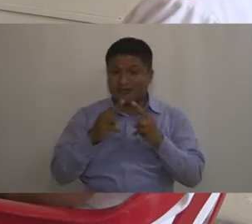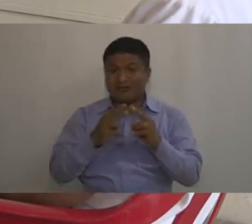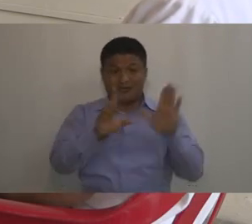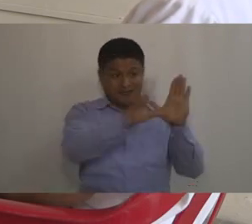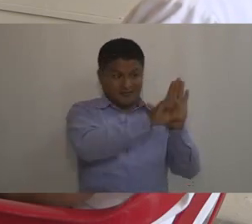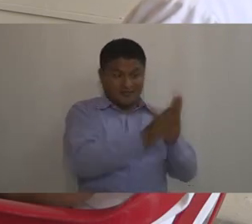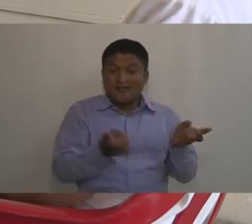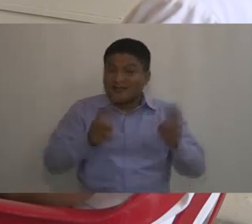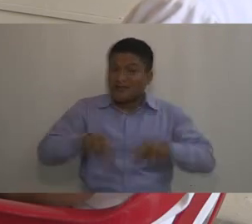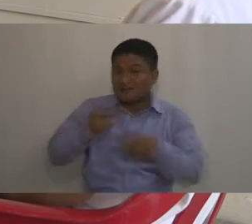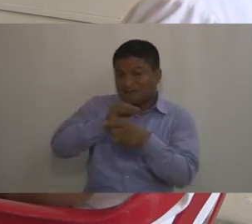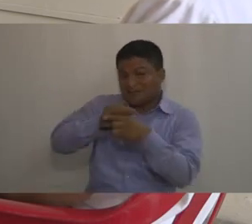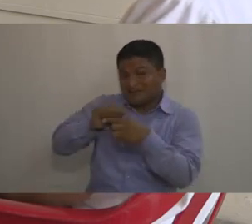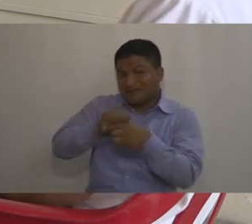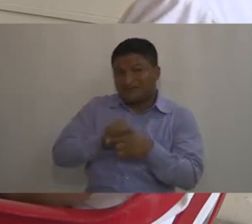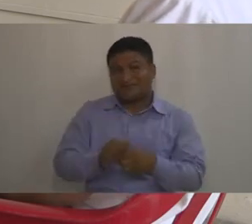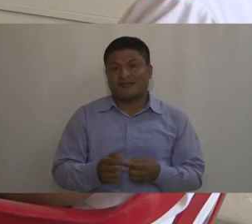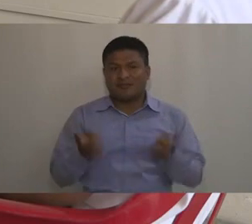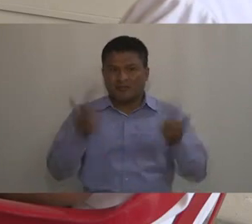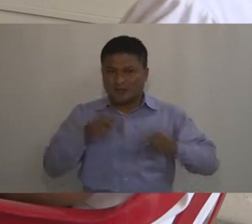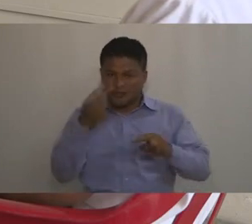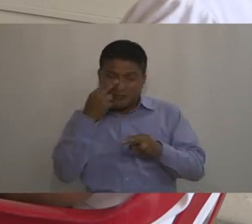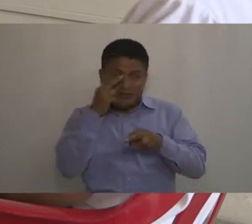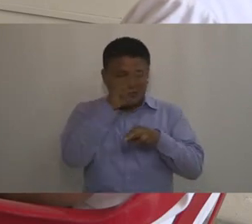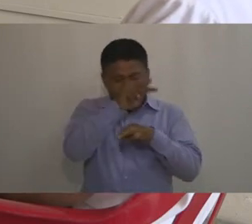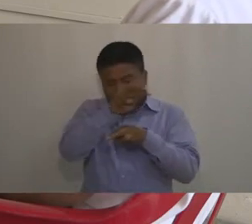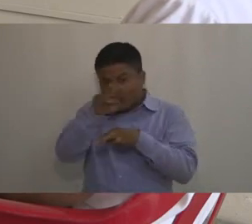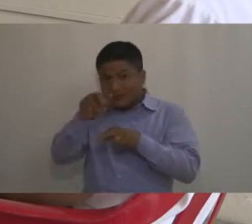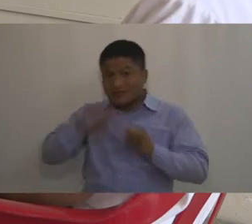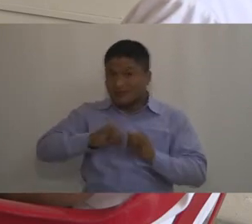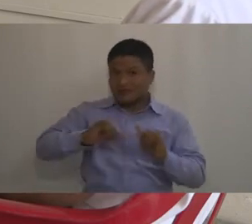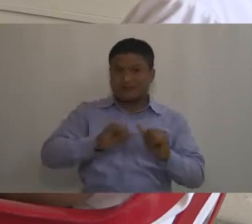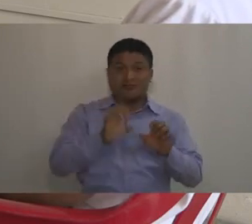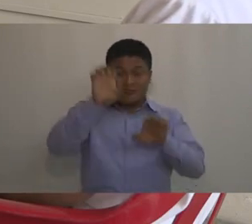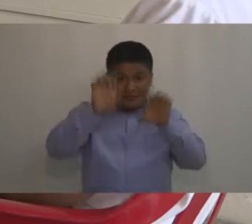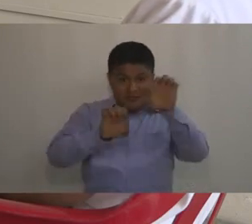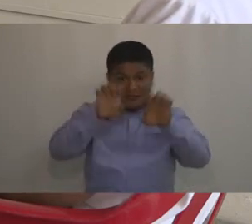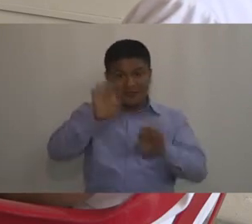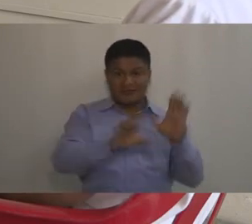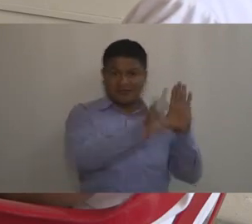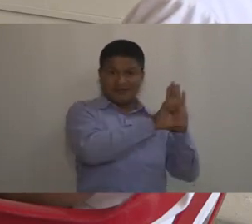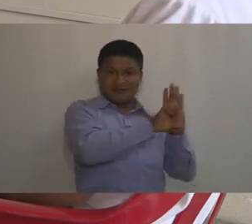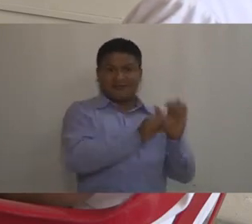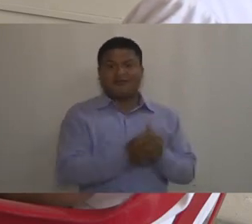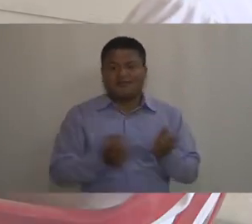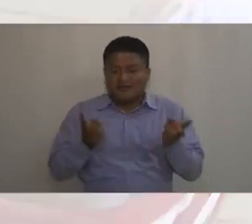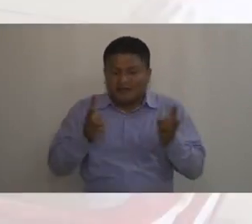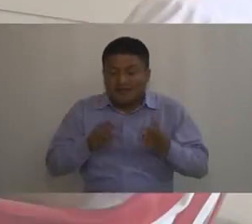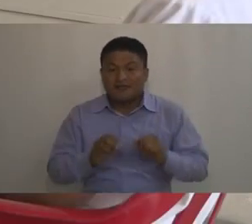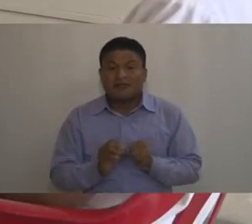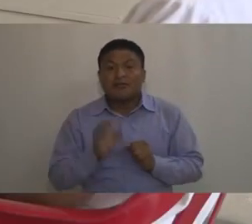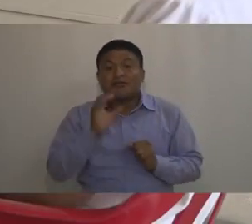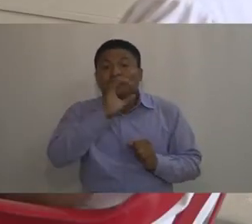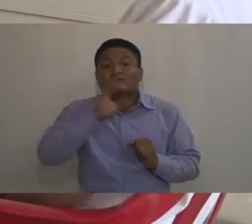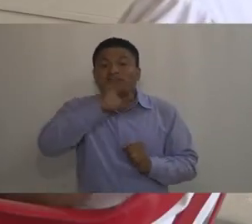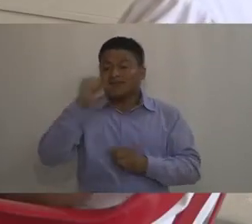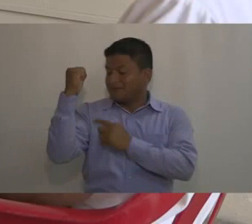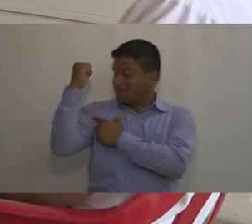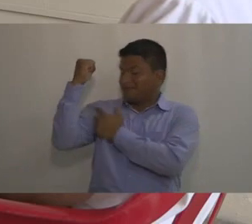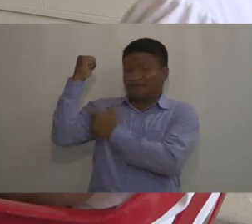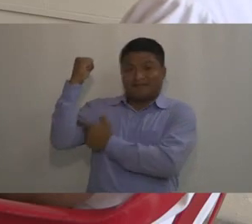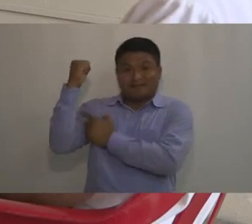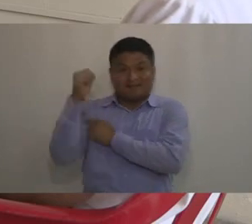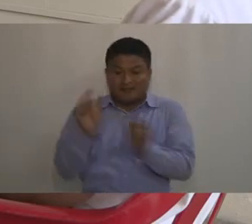que conozcan la ley y para que la pongan en práctica. Hacemos también la observancia, seguimiento y evaluación de esa ley. Adicionalmente,